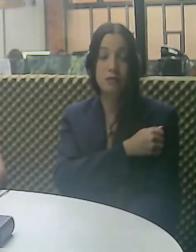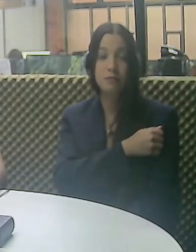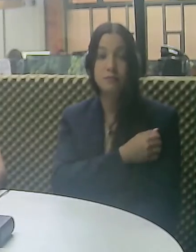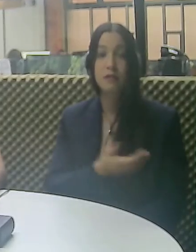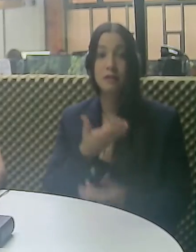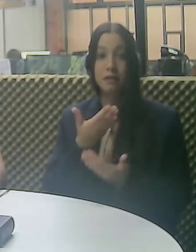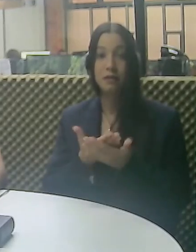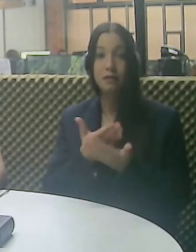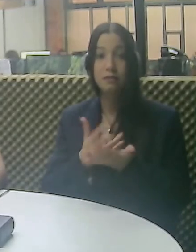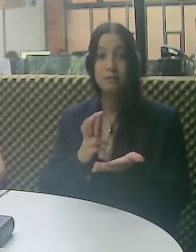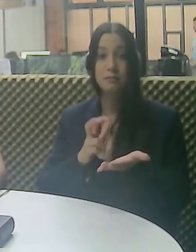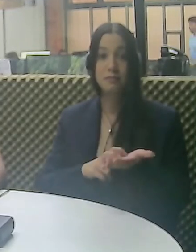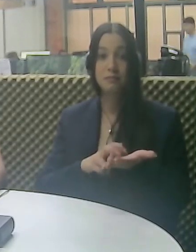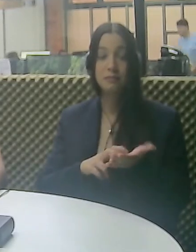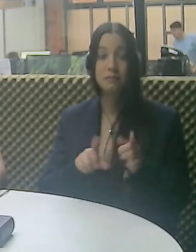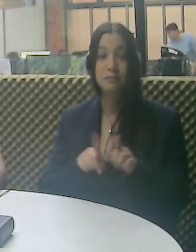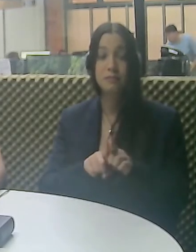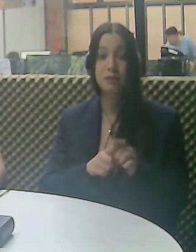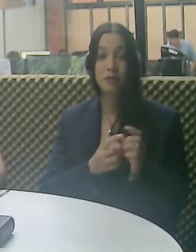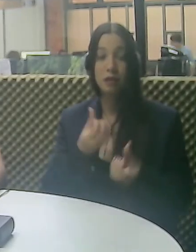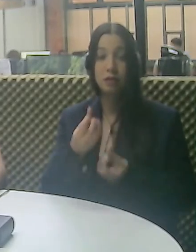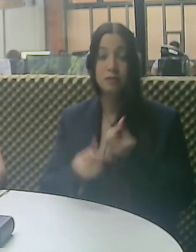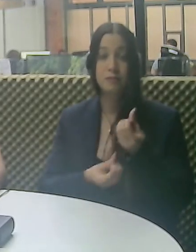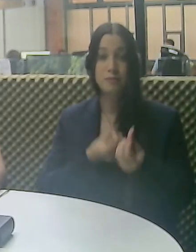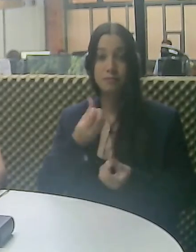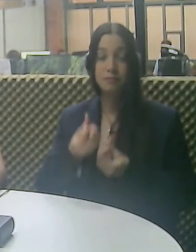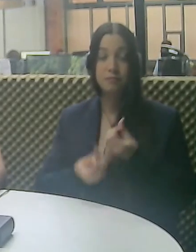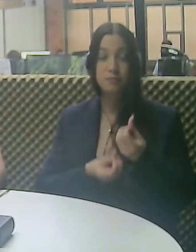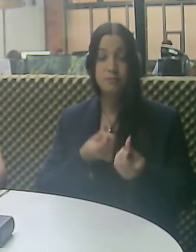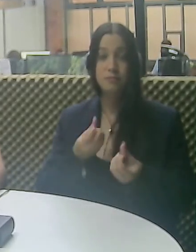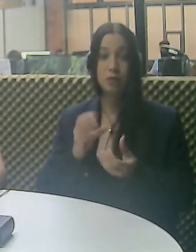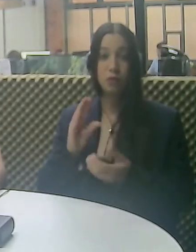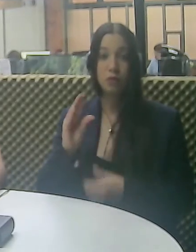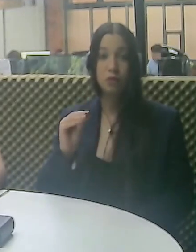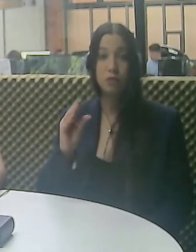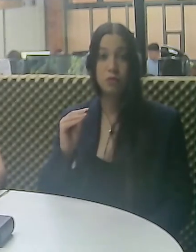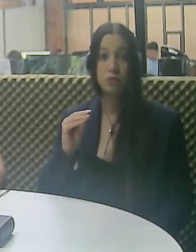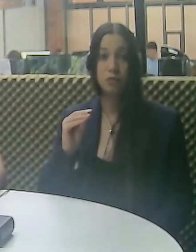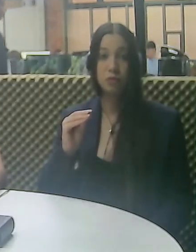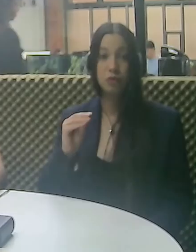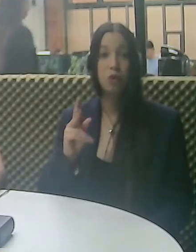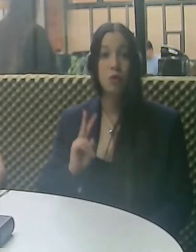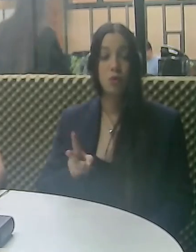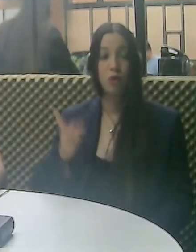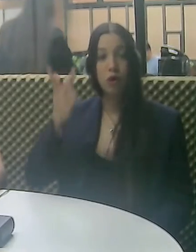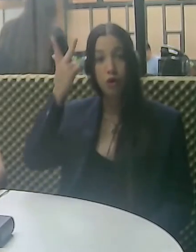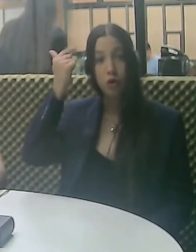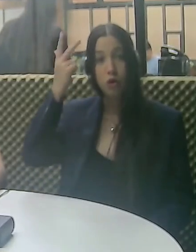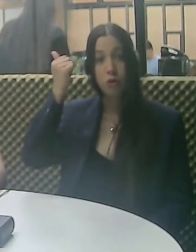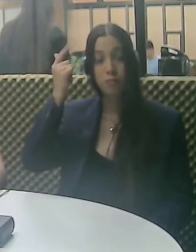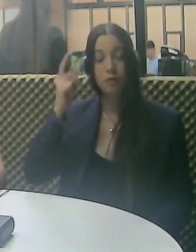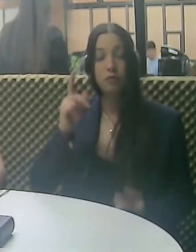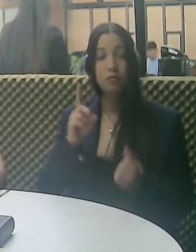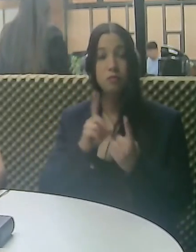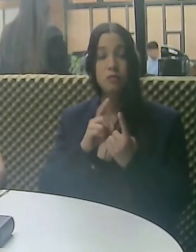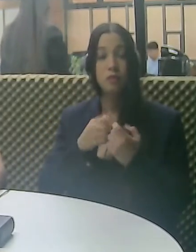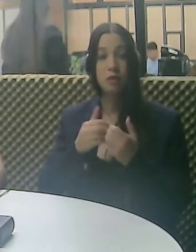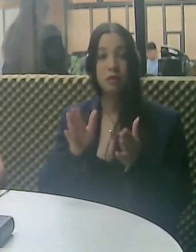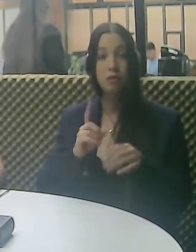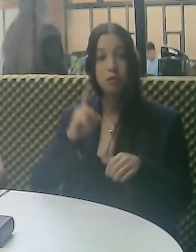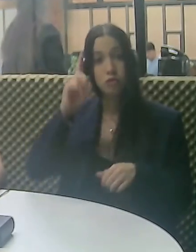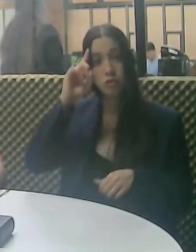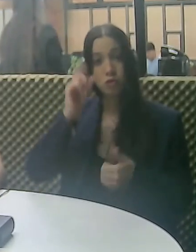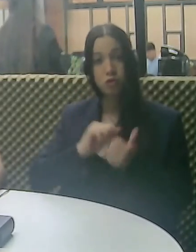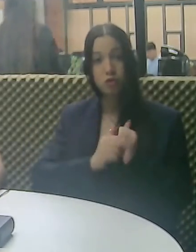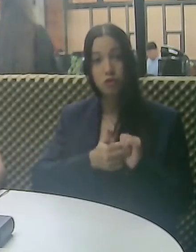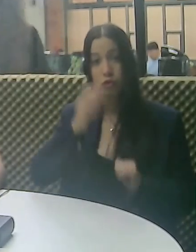aulas do turno da manhã e da educação de jovens e adultos, o EJA, no turno da noite, não sofrerão alterações de atendimento nos dias de jogos